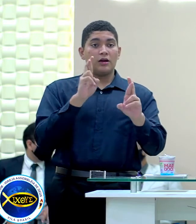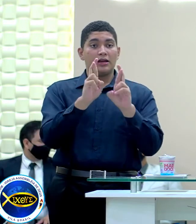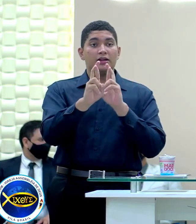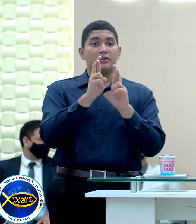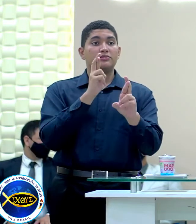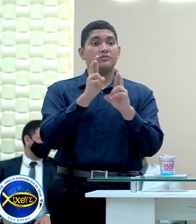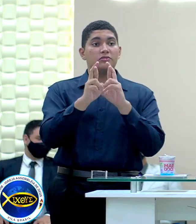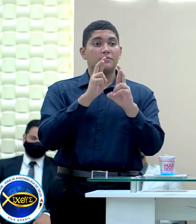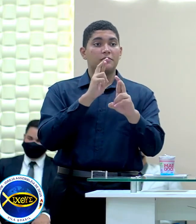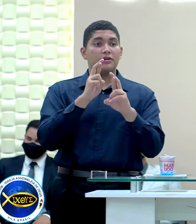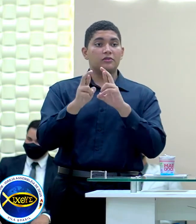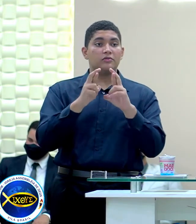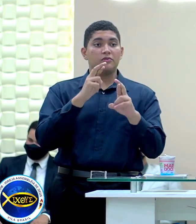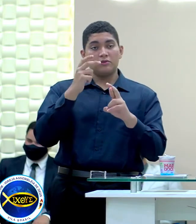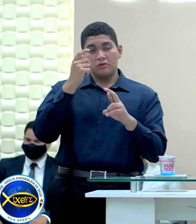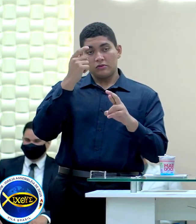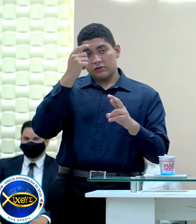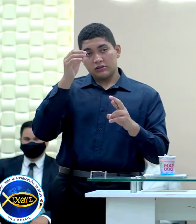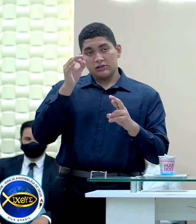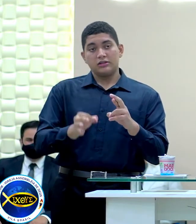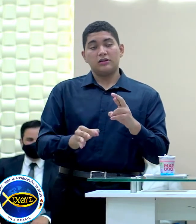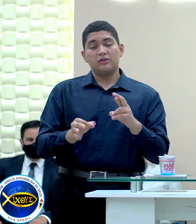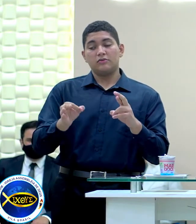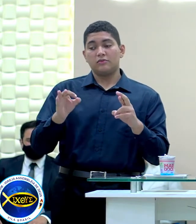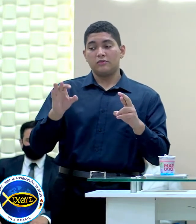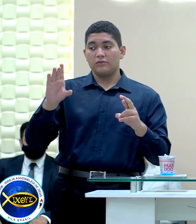relacionamento consciente com Deus.